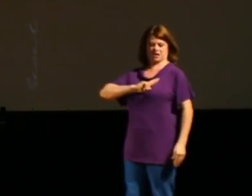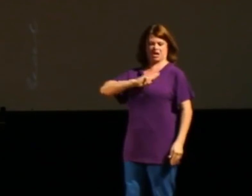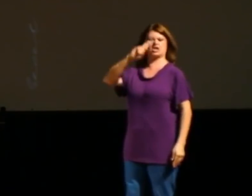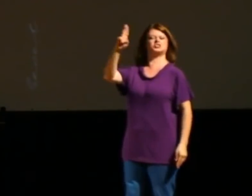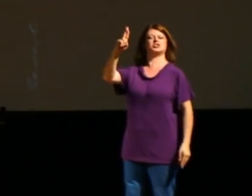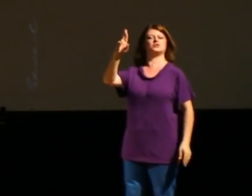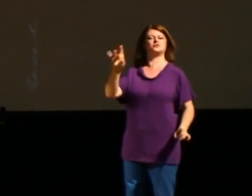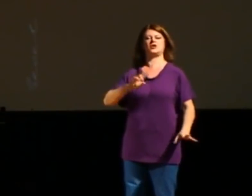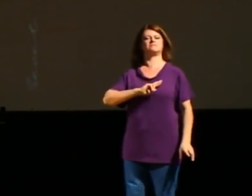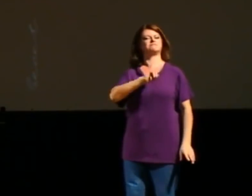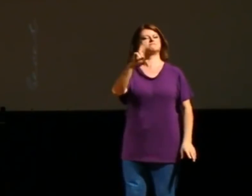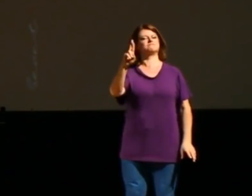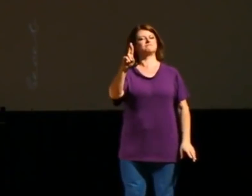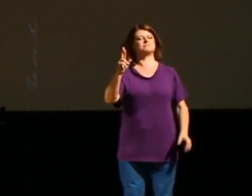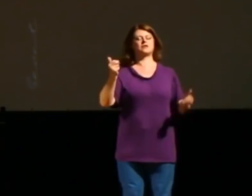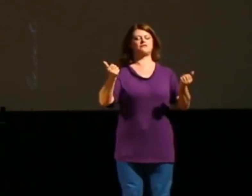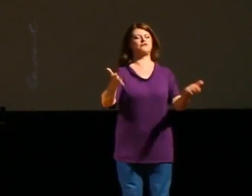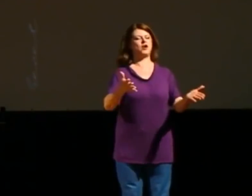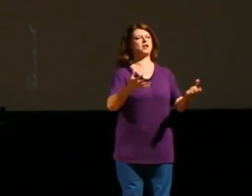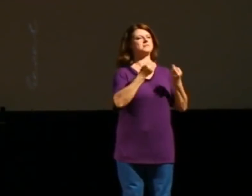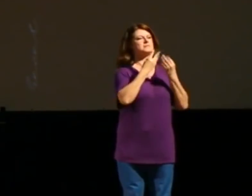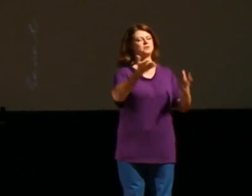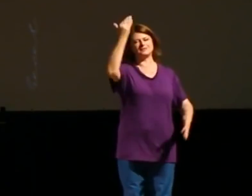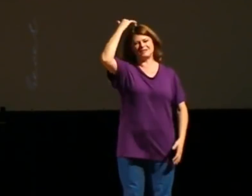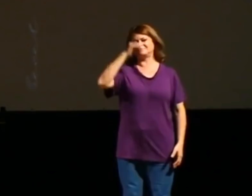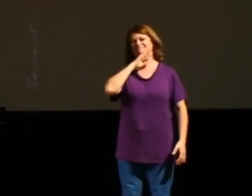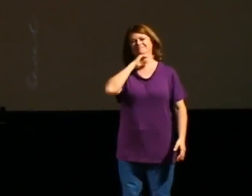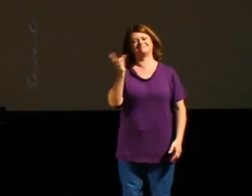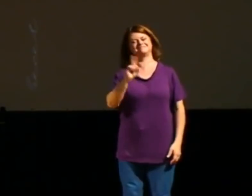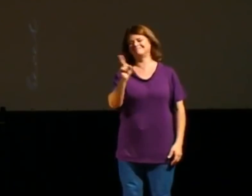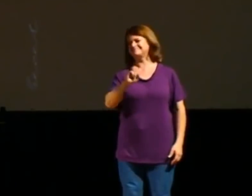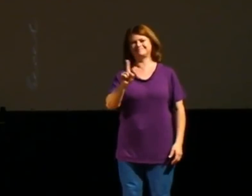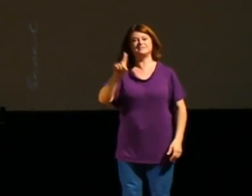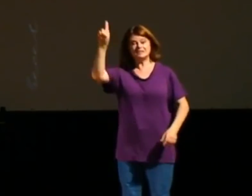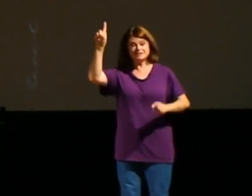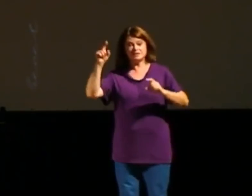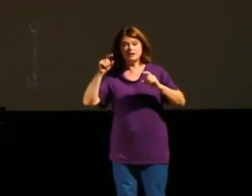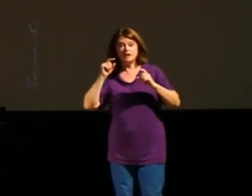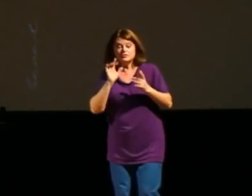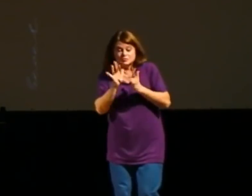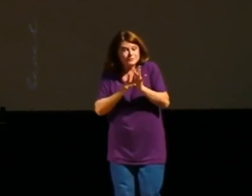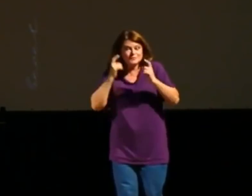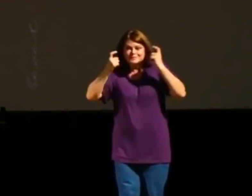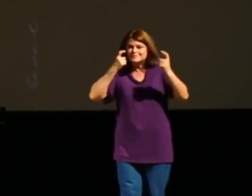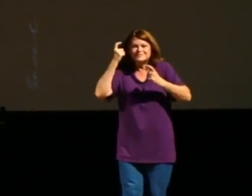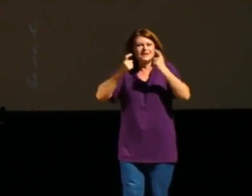preocupa em te dar o quê? Uma vida nova. Em transformar a pessoa. Então ele coloca então os